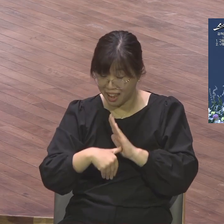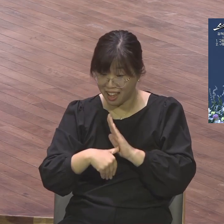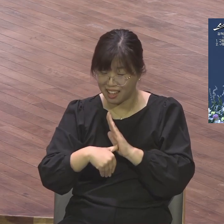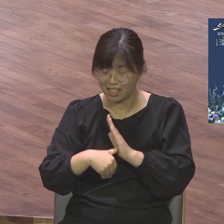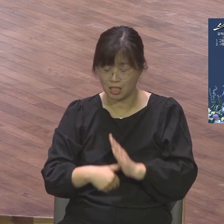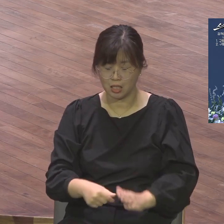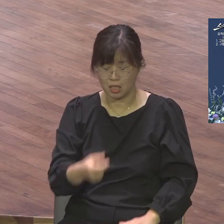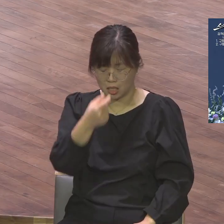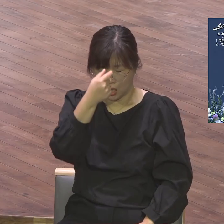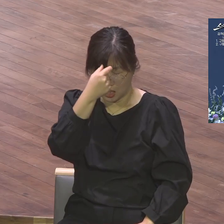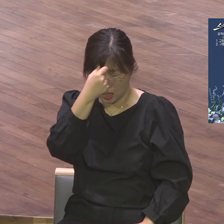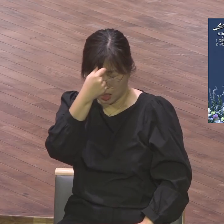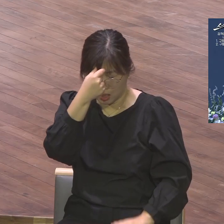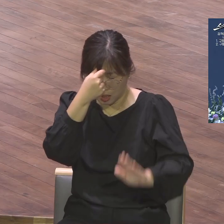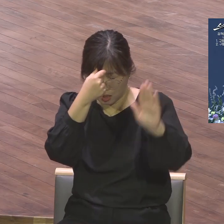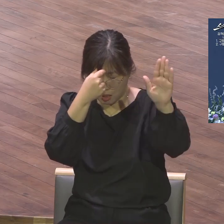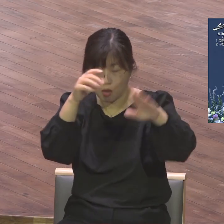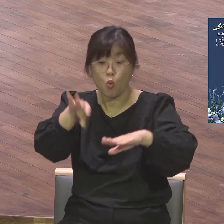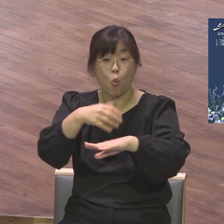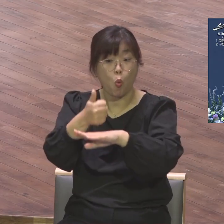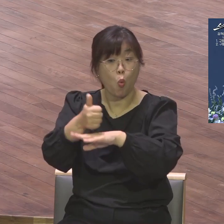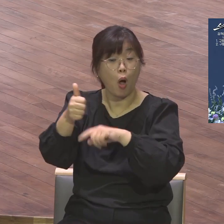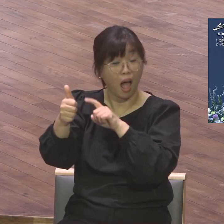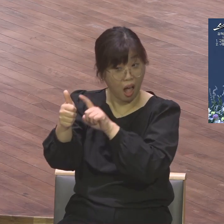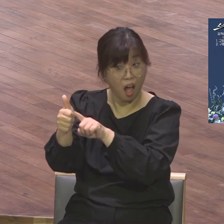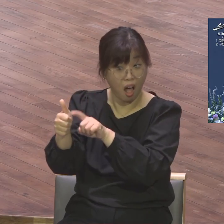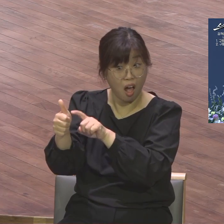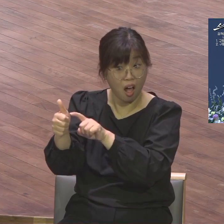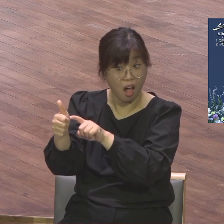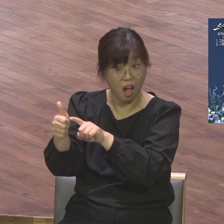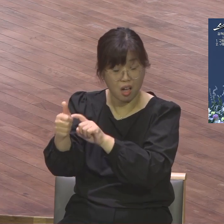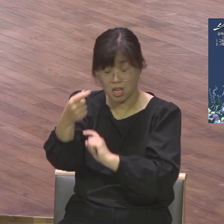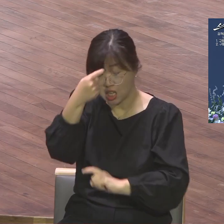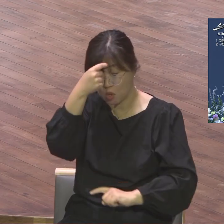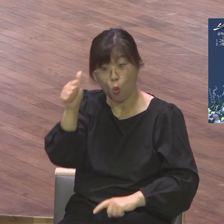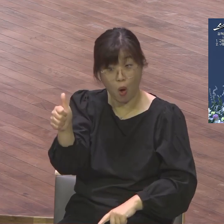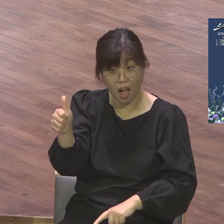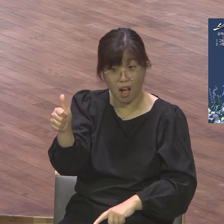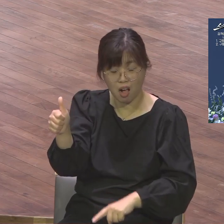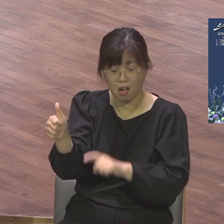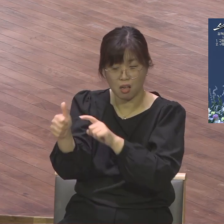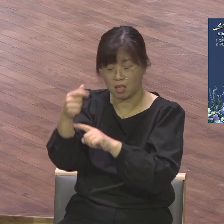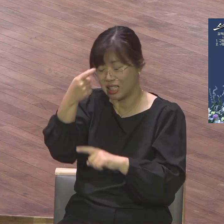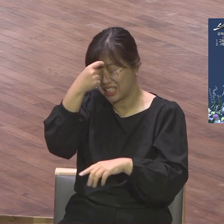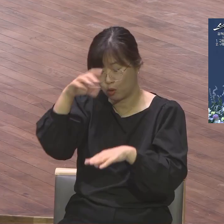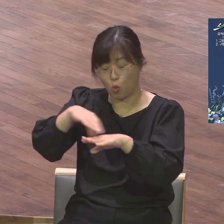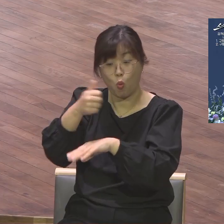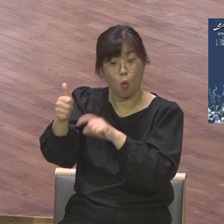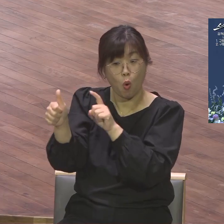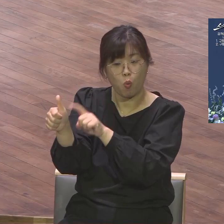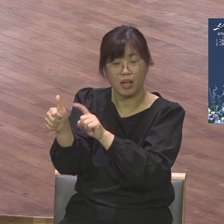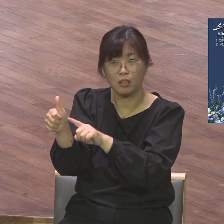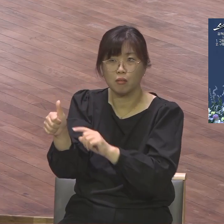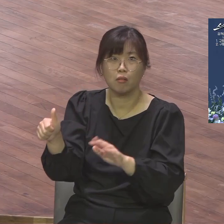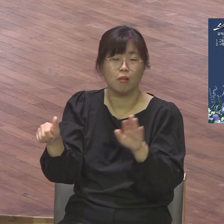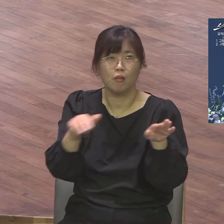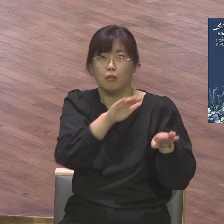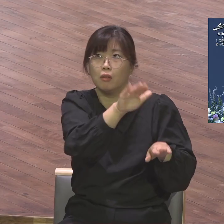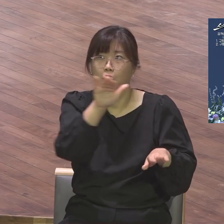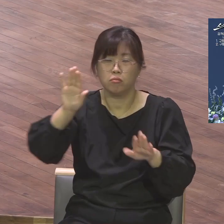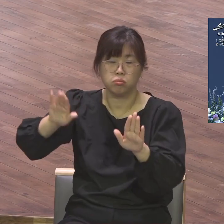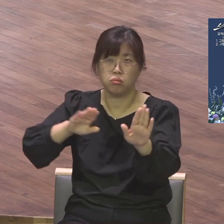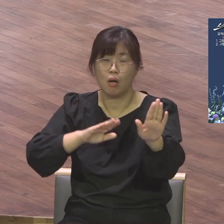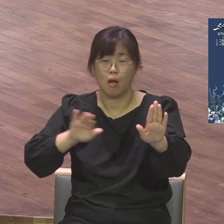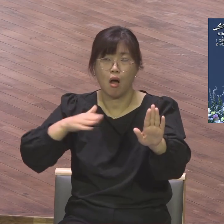히스기야가 하나님 앞에 기도합니다. 18만 5천이 지금 쳐들어옵니다. 하나님 보시옵소서.